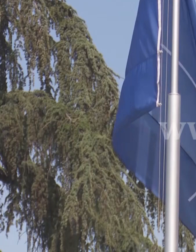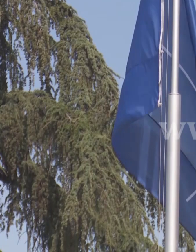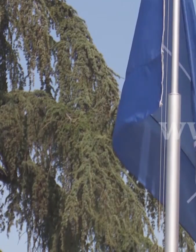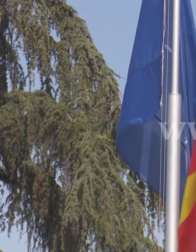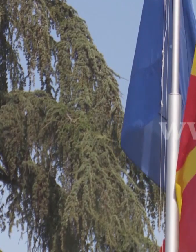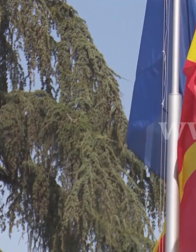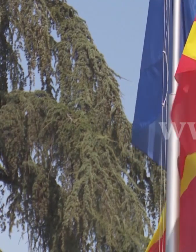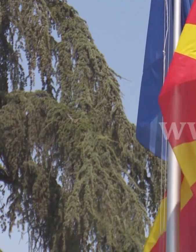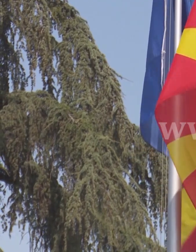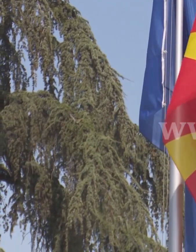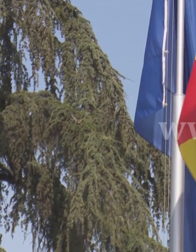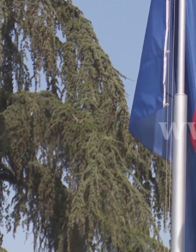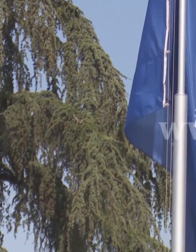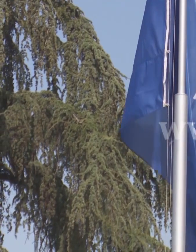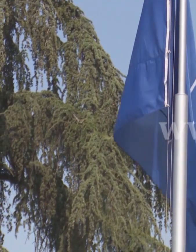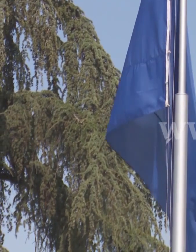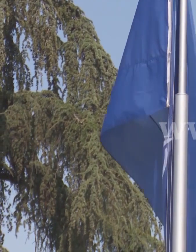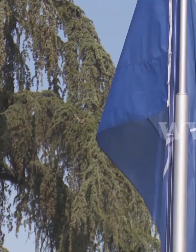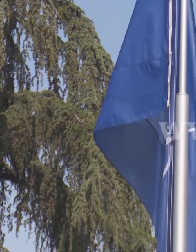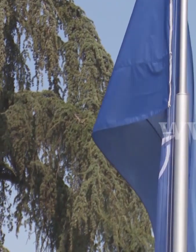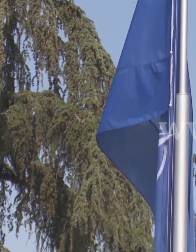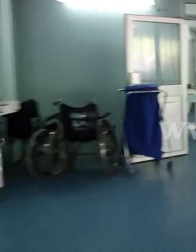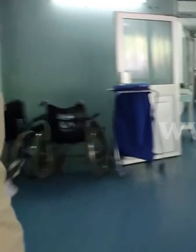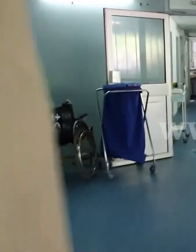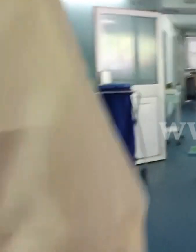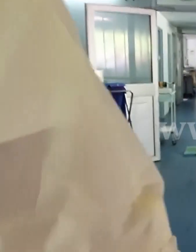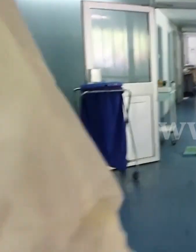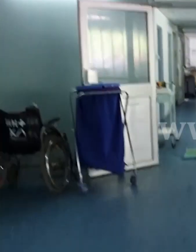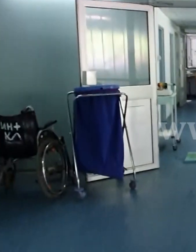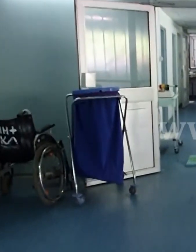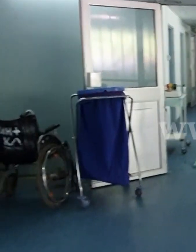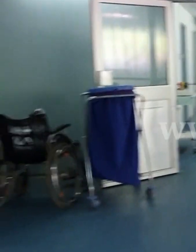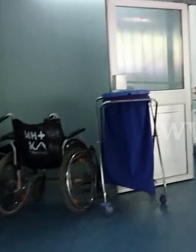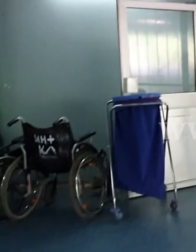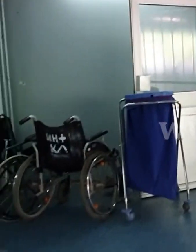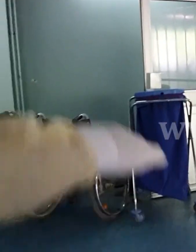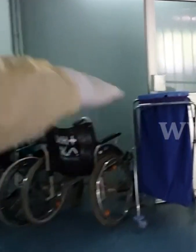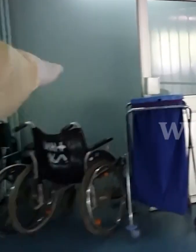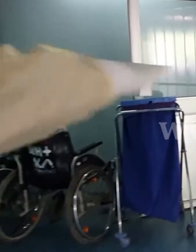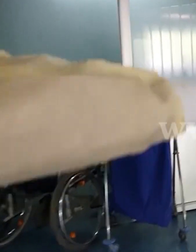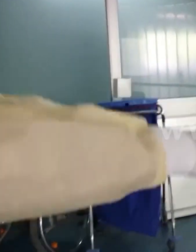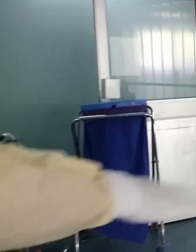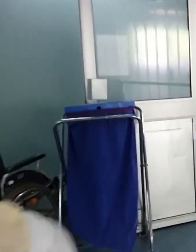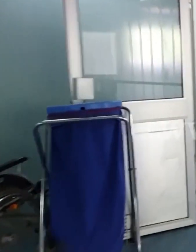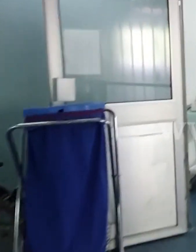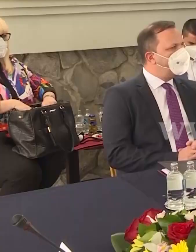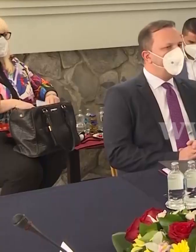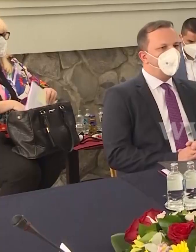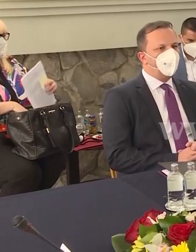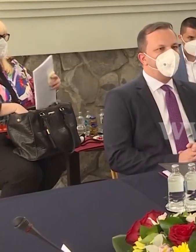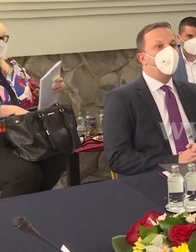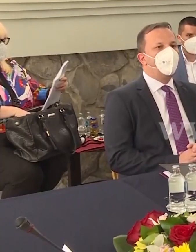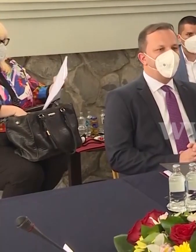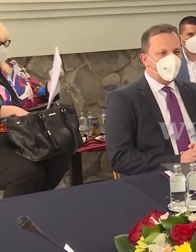пюетја dhe перспектива европјане, dhe do të cënoheshin edhe përpjeket për balafaqim me koronavirusin. Në rast se liderët partijak taktizojnë